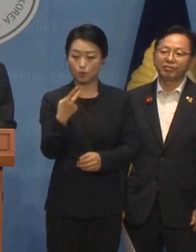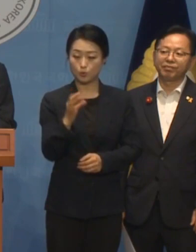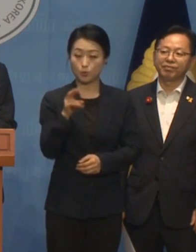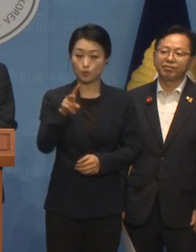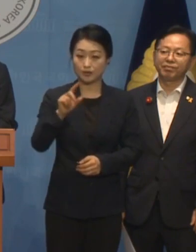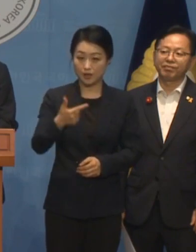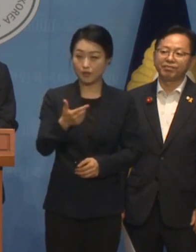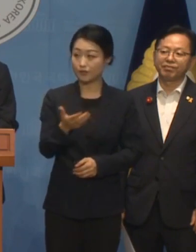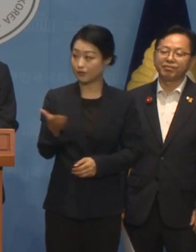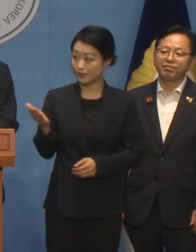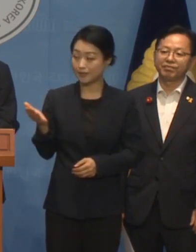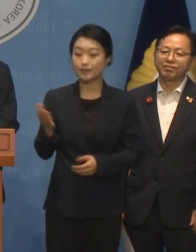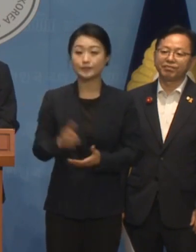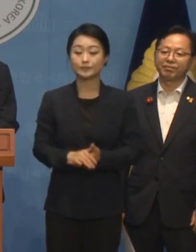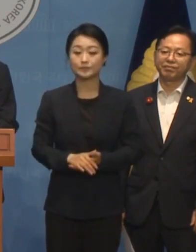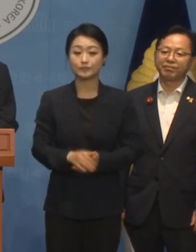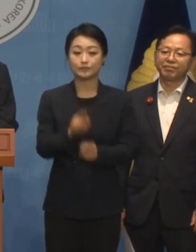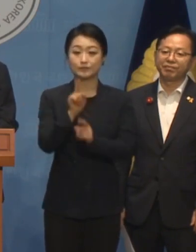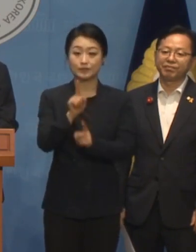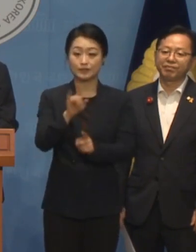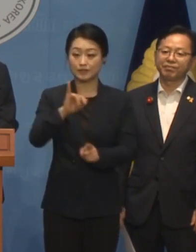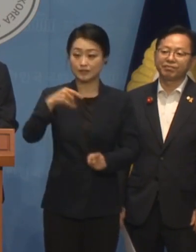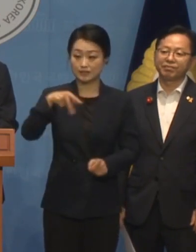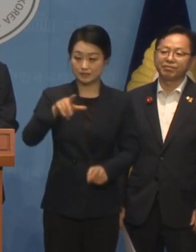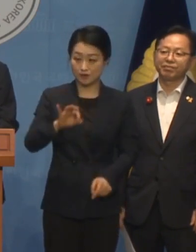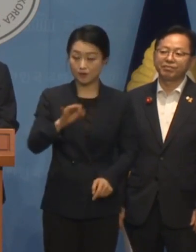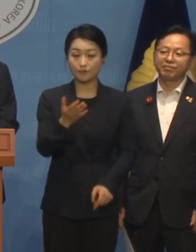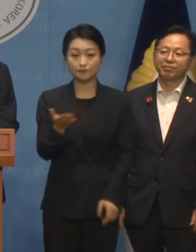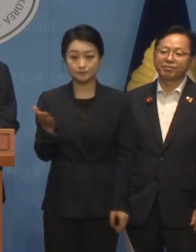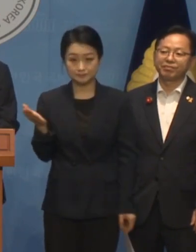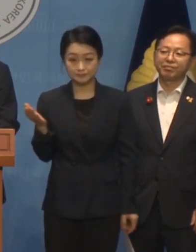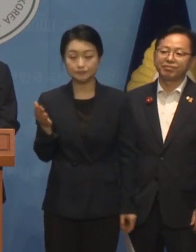참석하셨습니다. 이희성 변호사 참석하셨습니다.